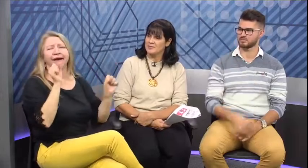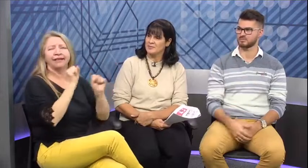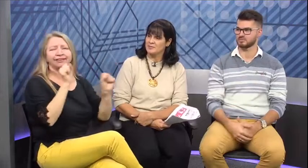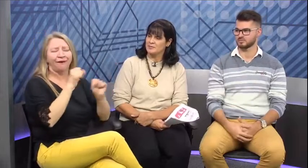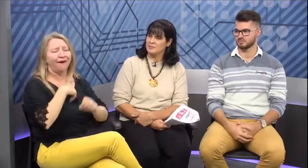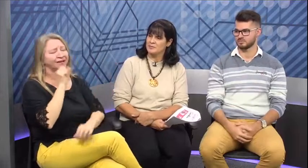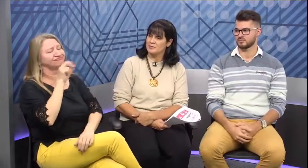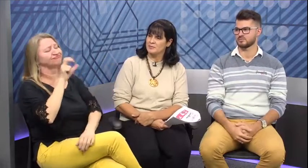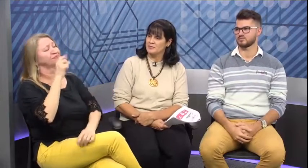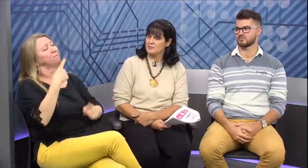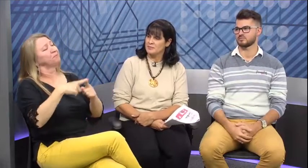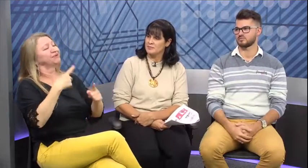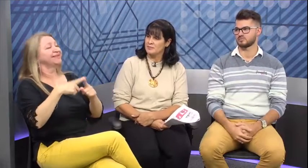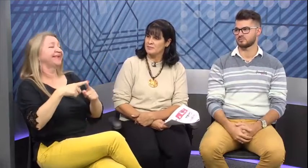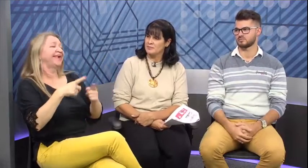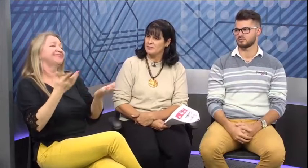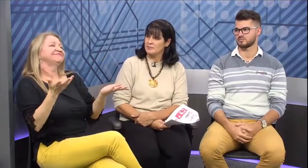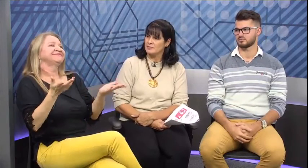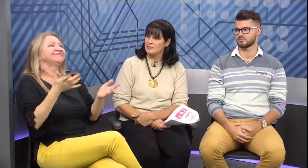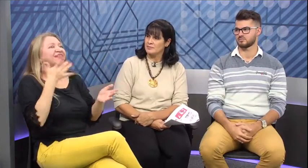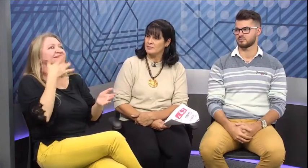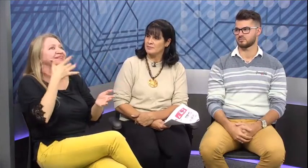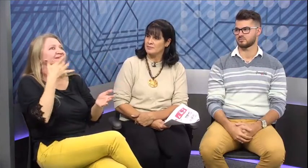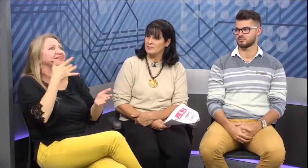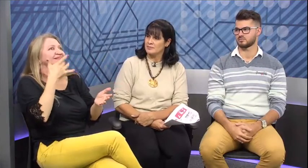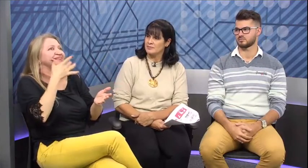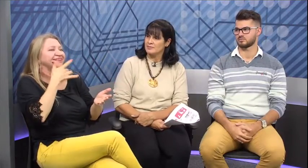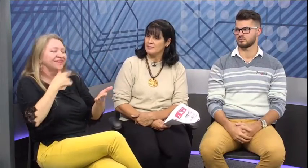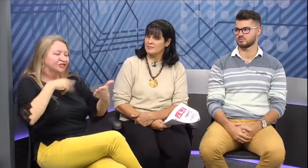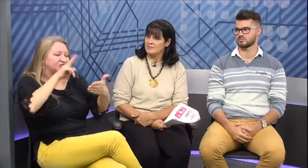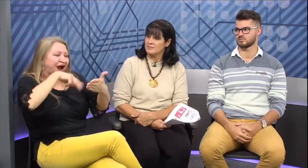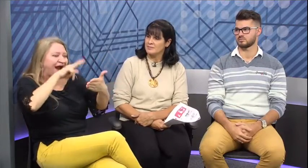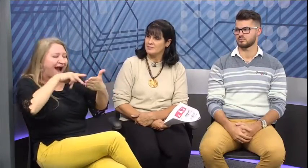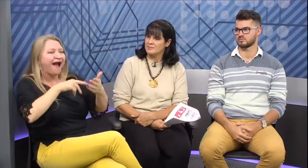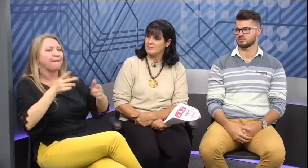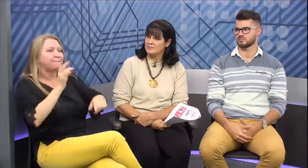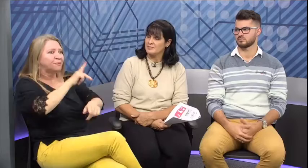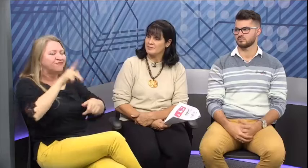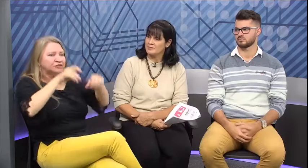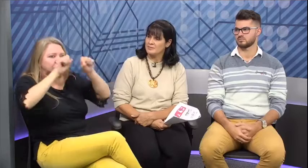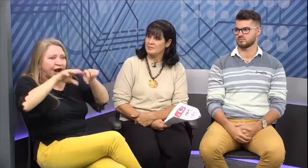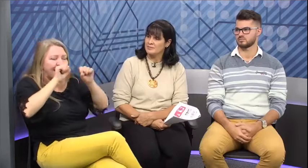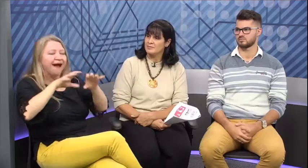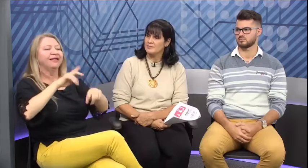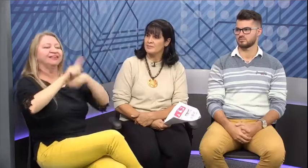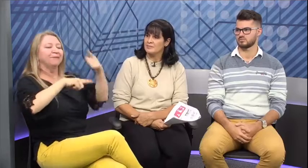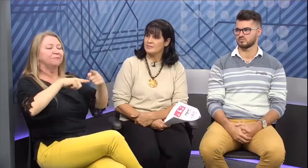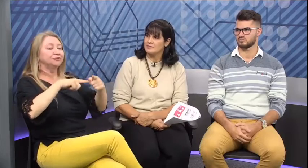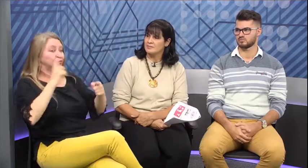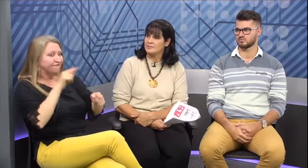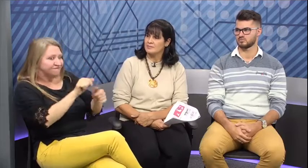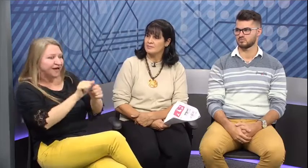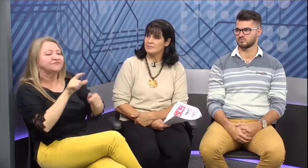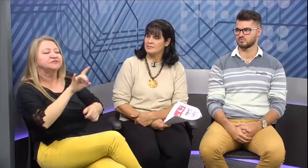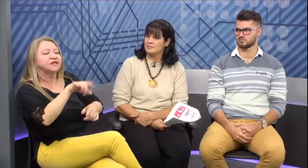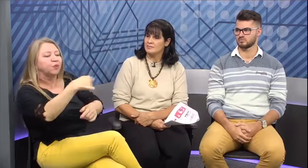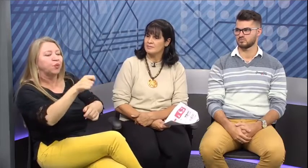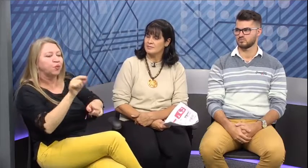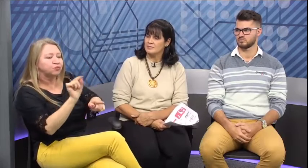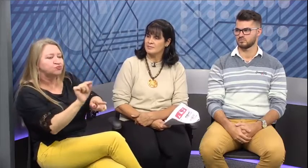e demonstrar em teatros. Eles adoram, né, isso é muito gostoso, né, depois que elas leem, o professor ajuda, né,